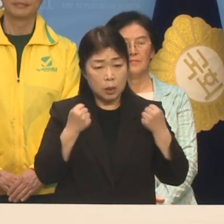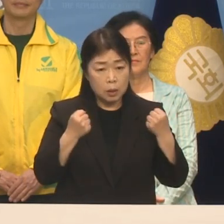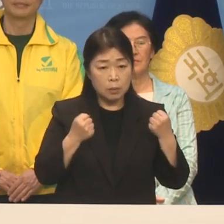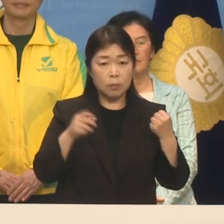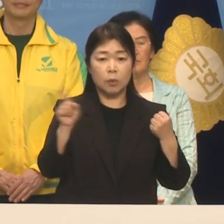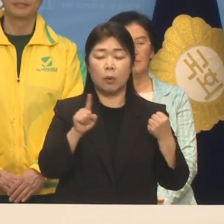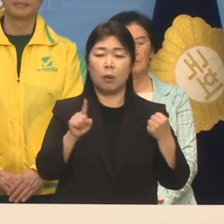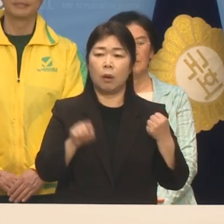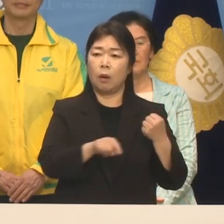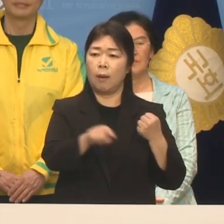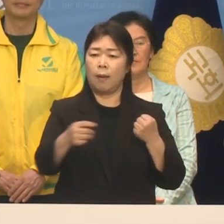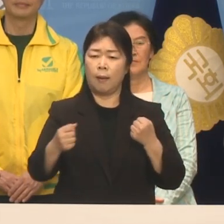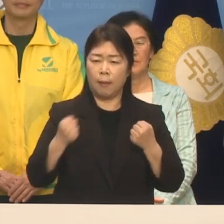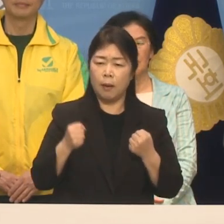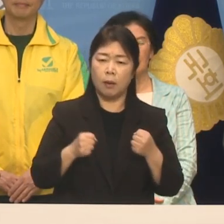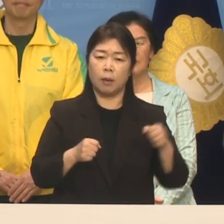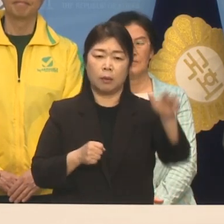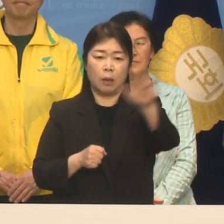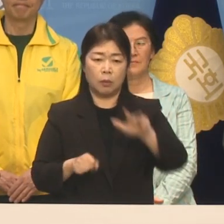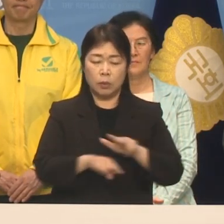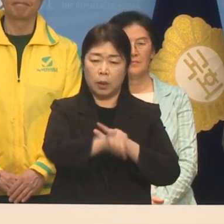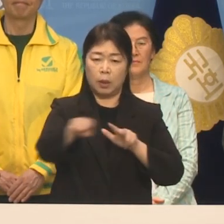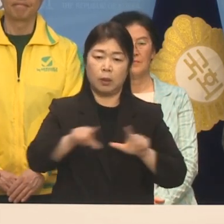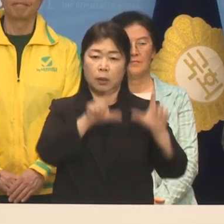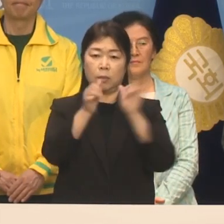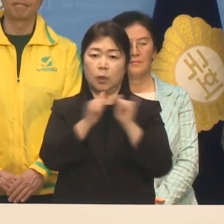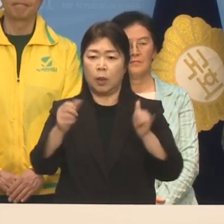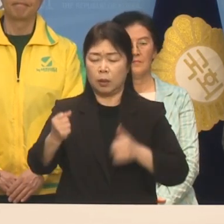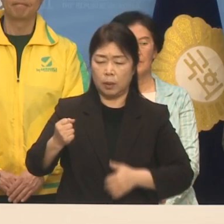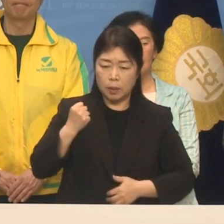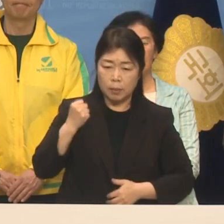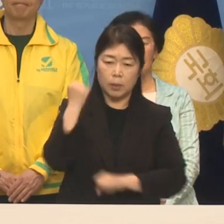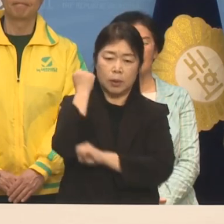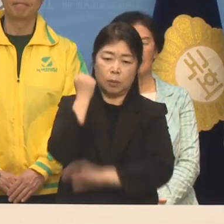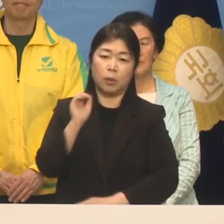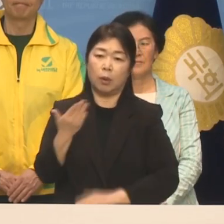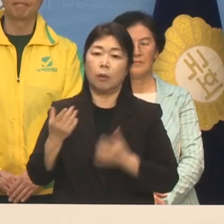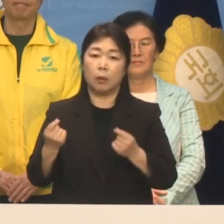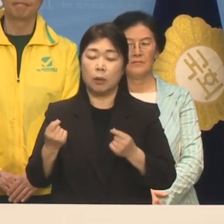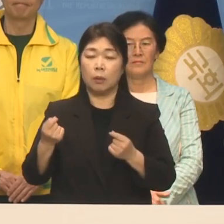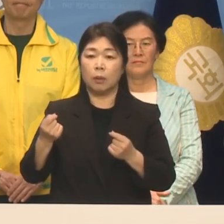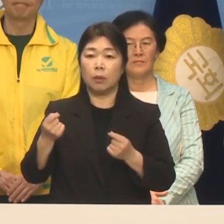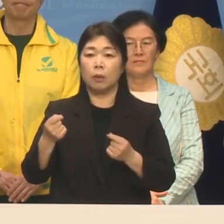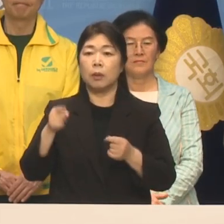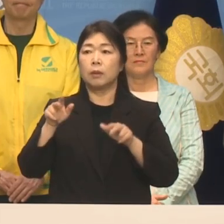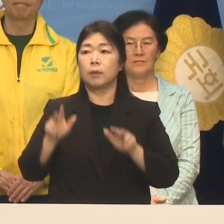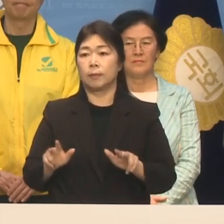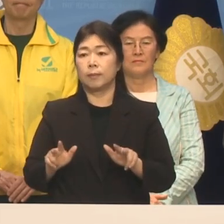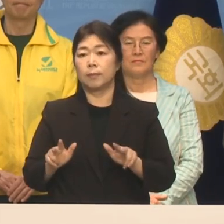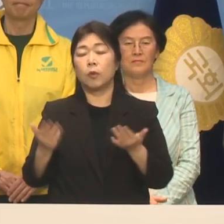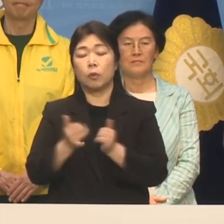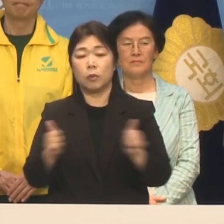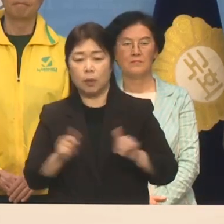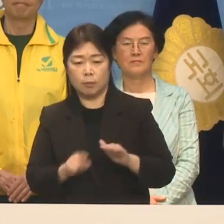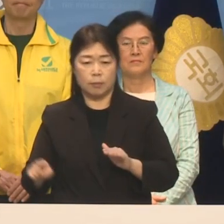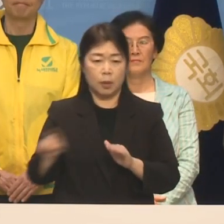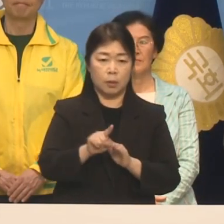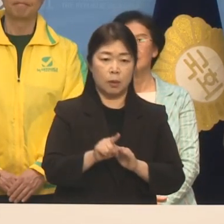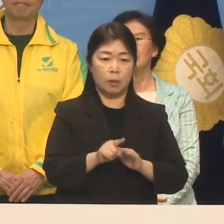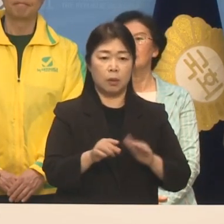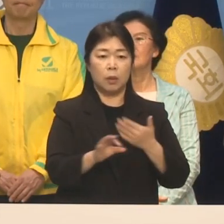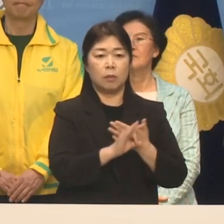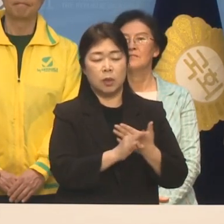힘보다 막강하다고 저는 생각을 합니다. 이제 이들이 나서서 비정규직